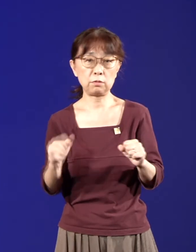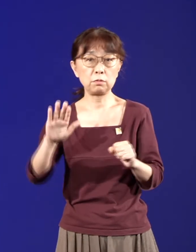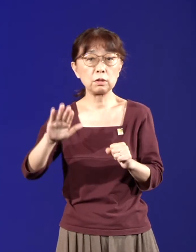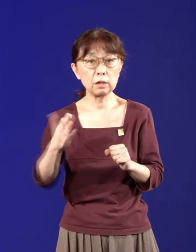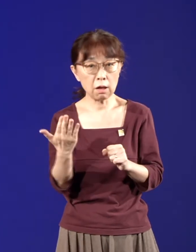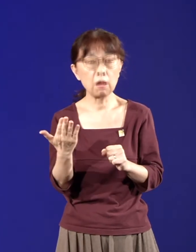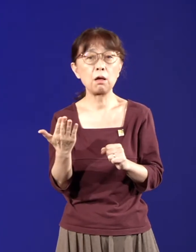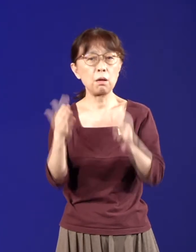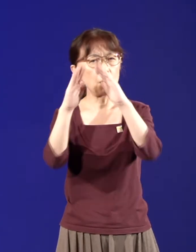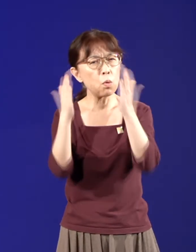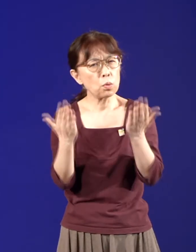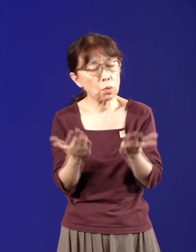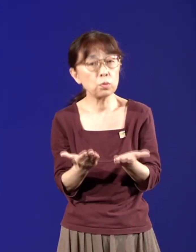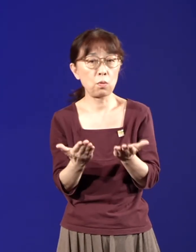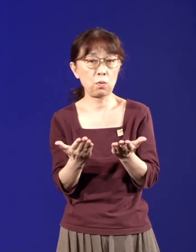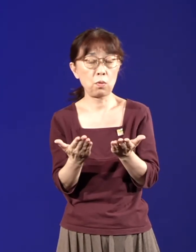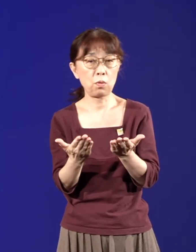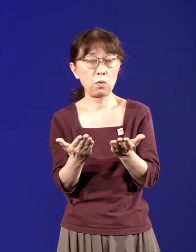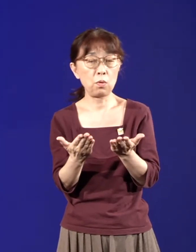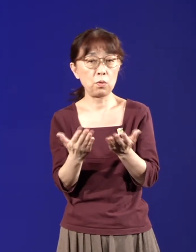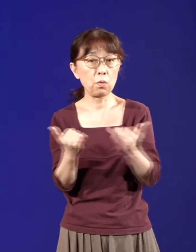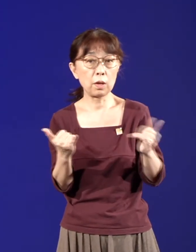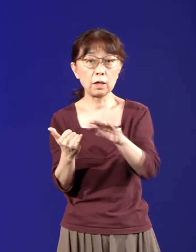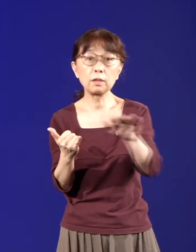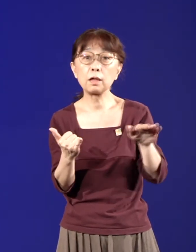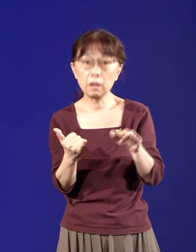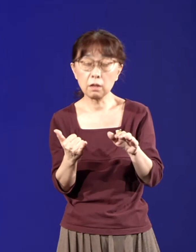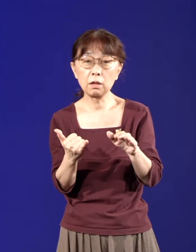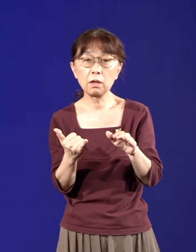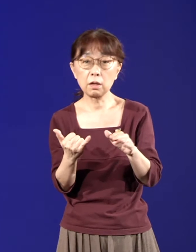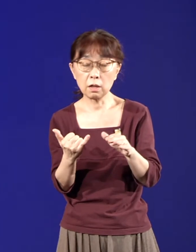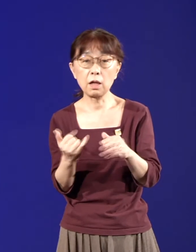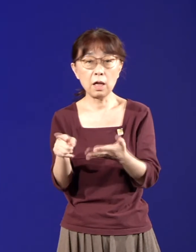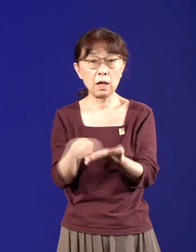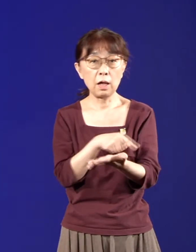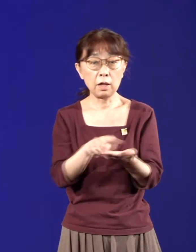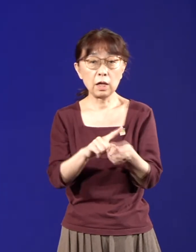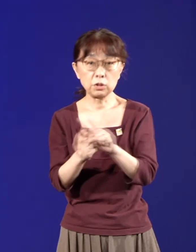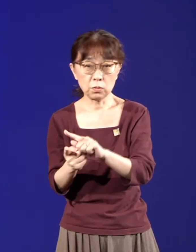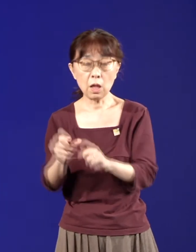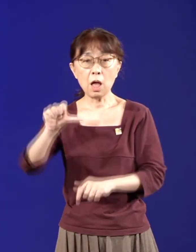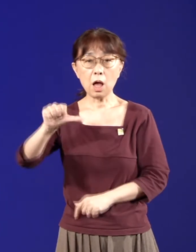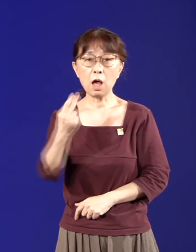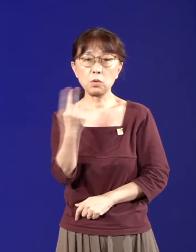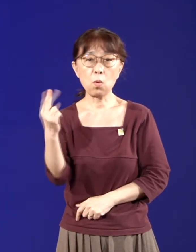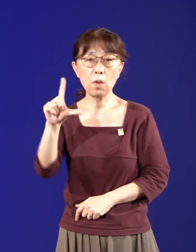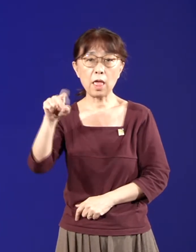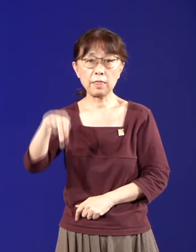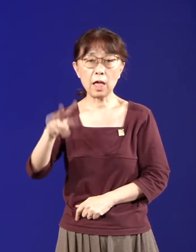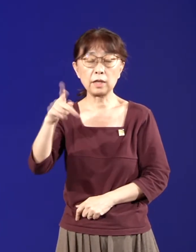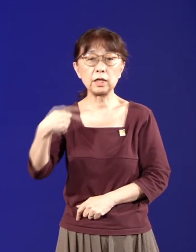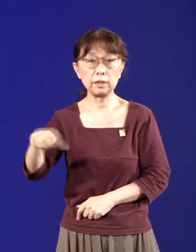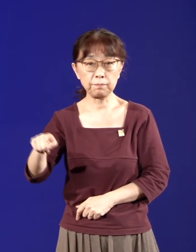ても、ほとんどが、その対処ですね、例えばアドレナリンの投与など